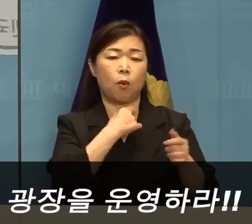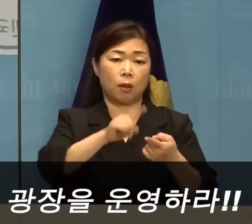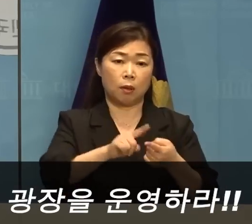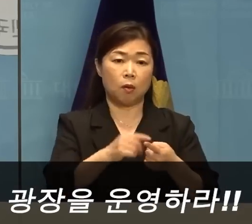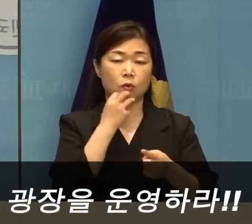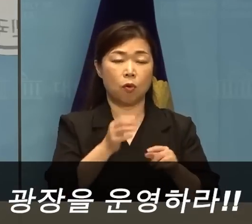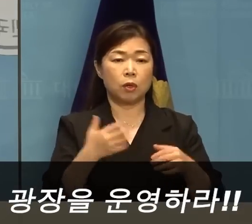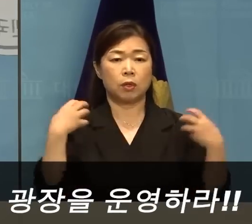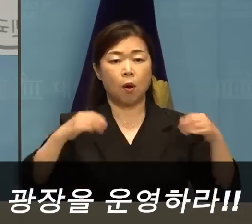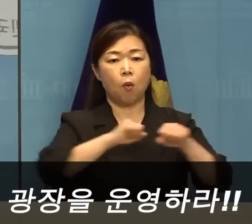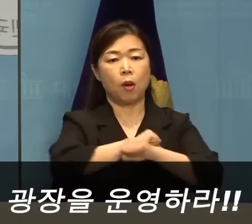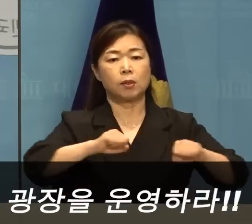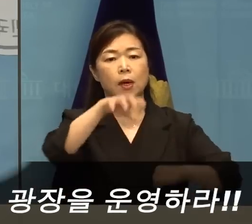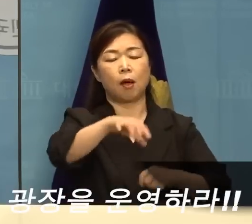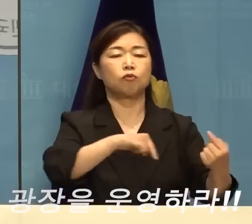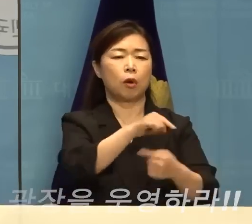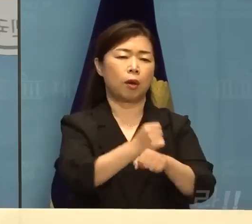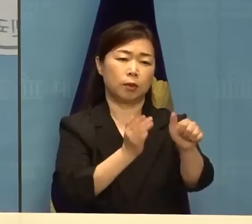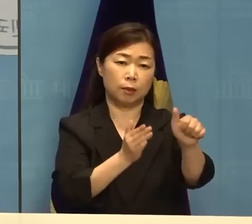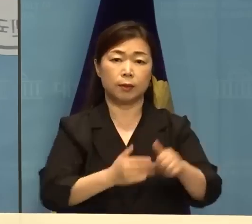광장을 운영하라라고 말씀드립니다.